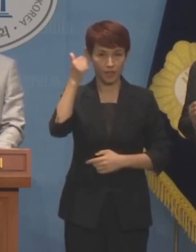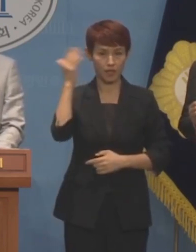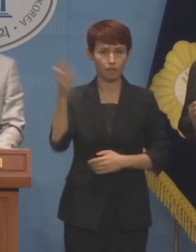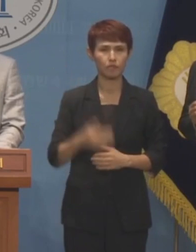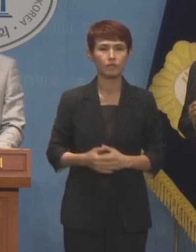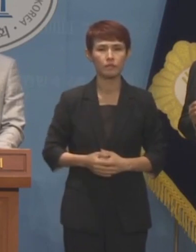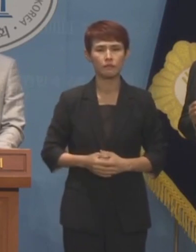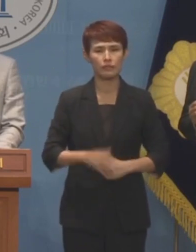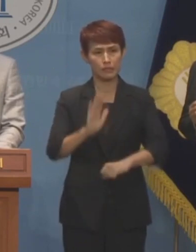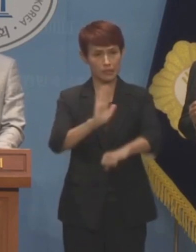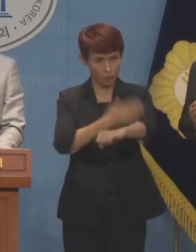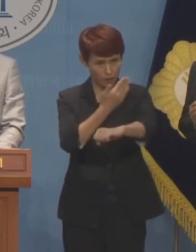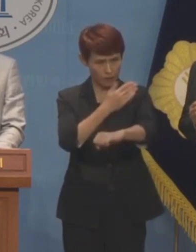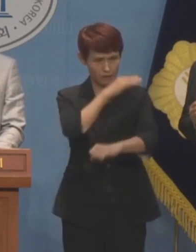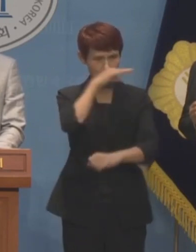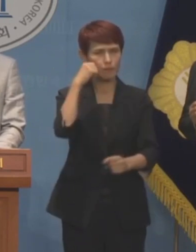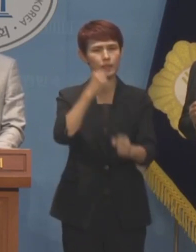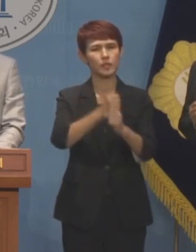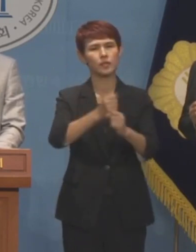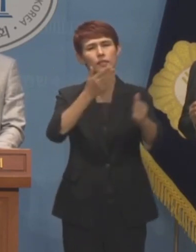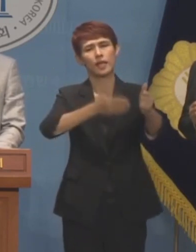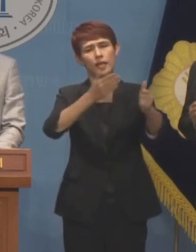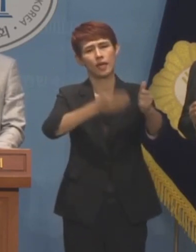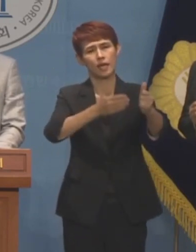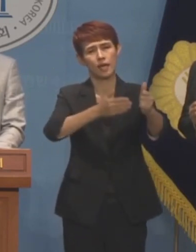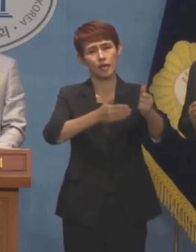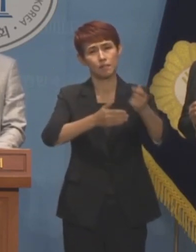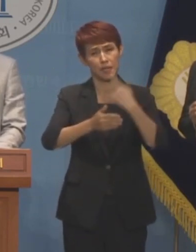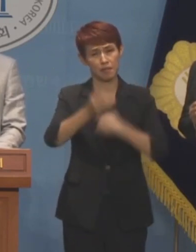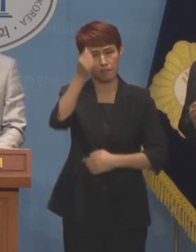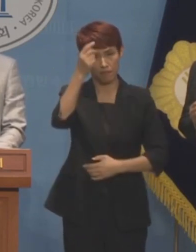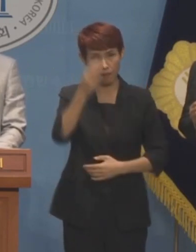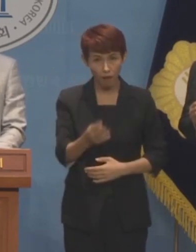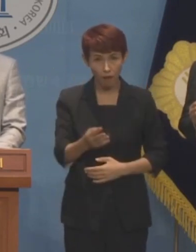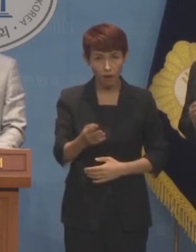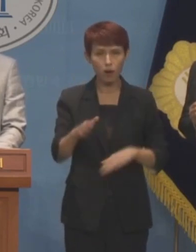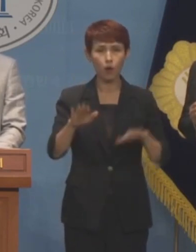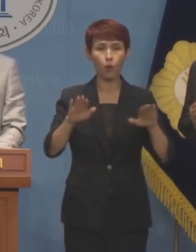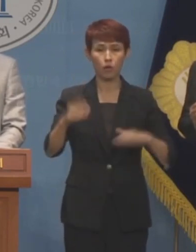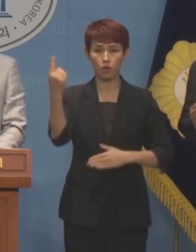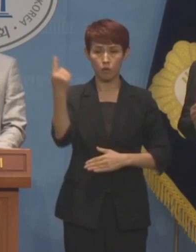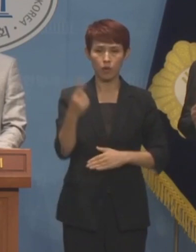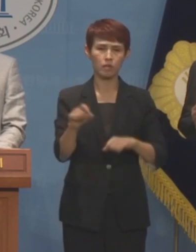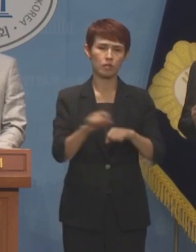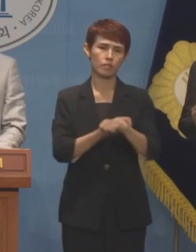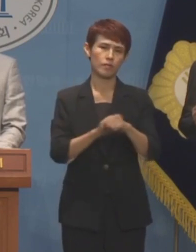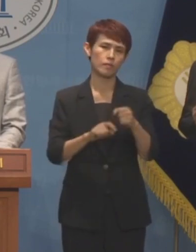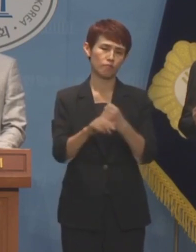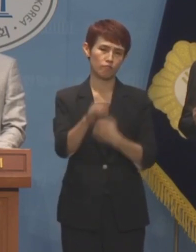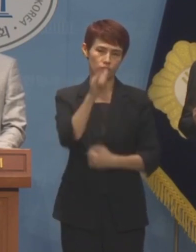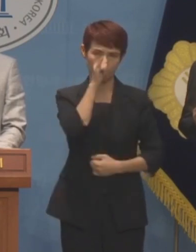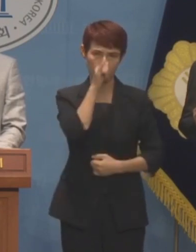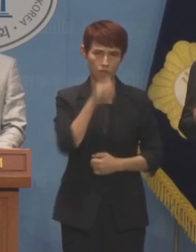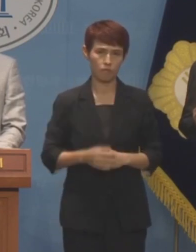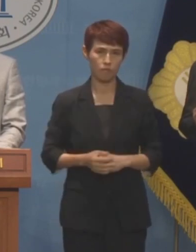바로잡으라는 요청을 하는 기자회견장에 많이 섰지만 오늘은 더 특별한 이유가 있습니다.